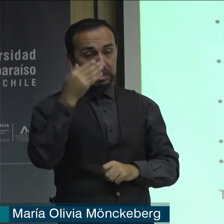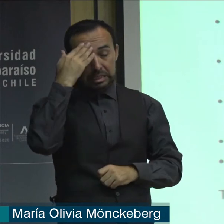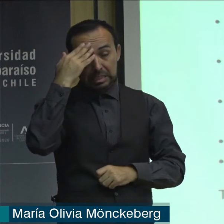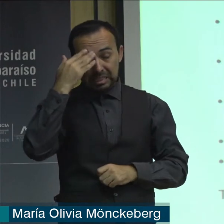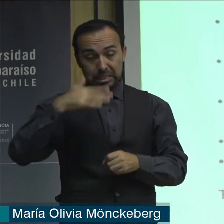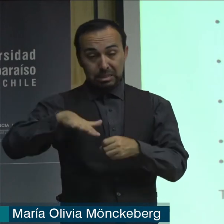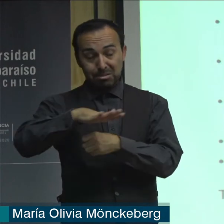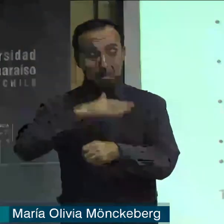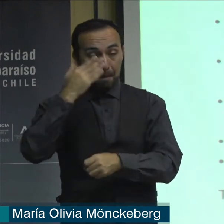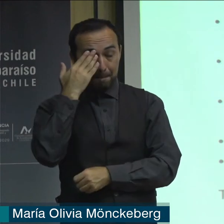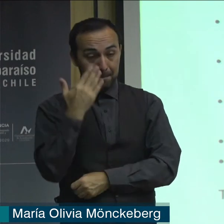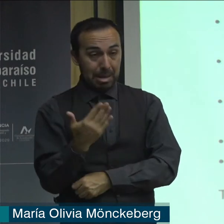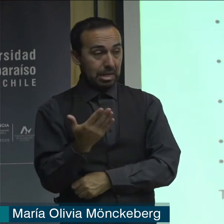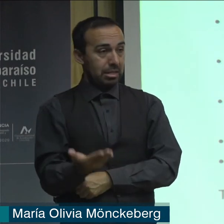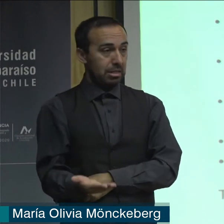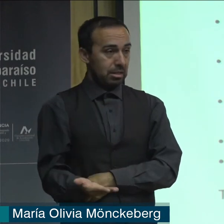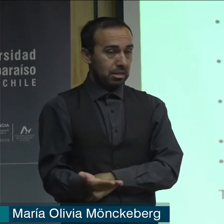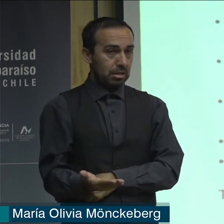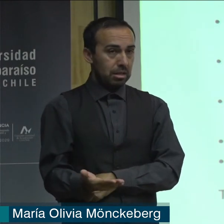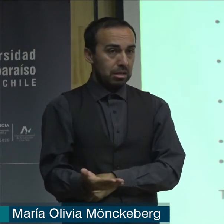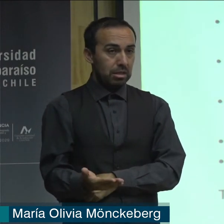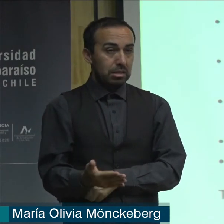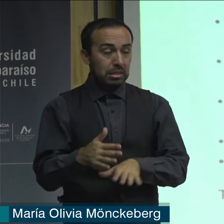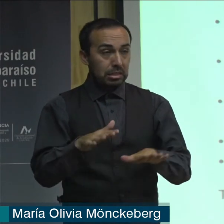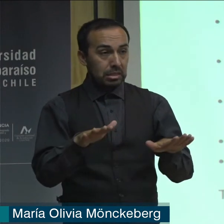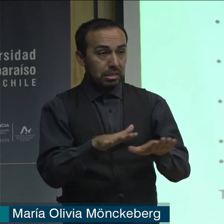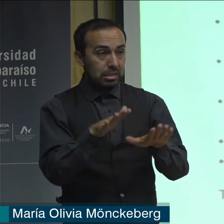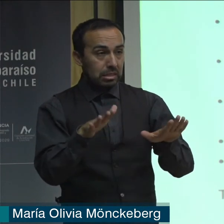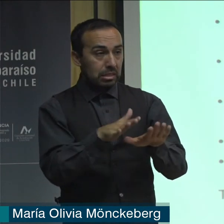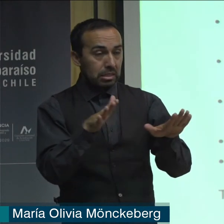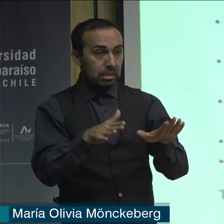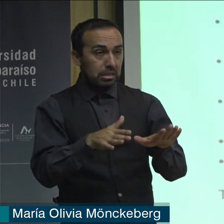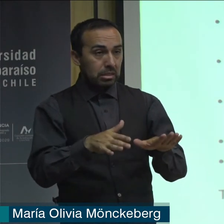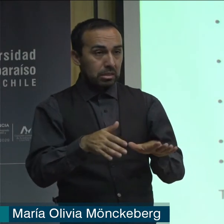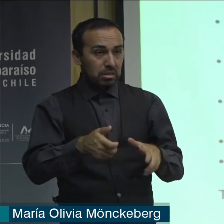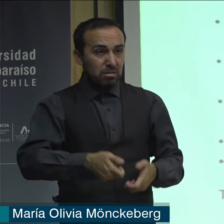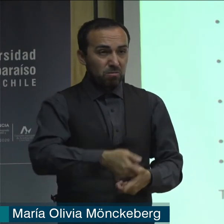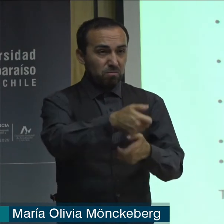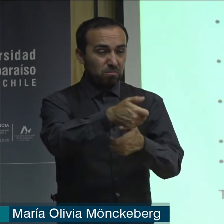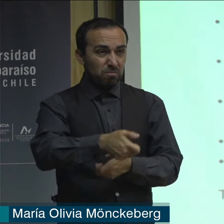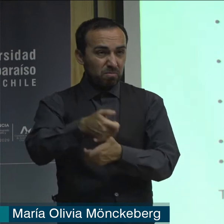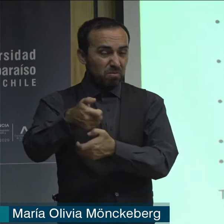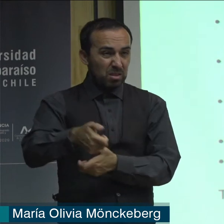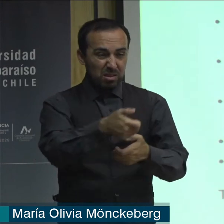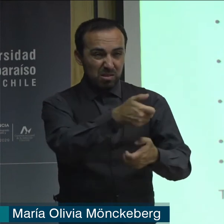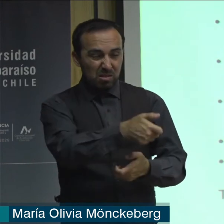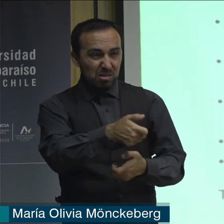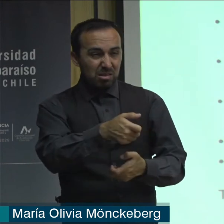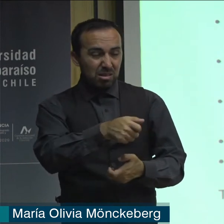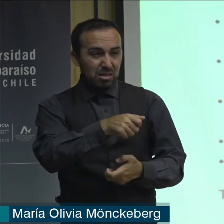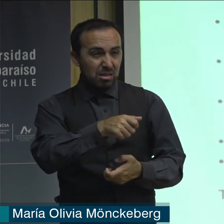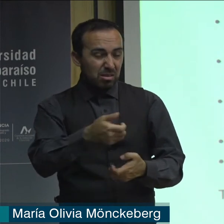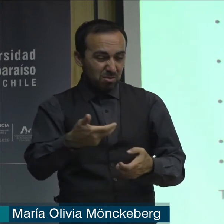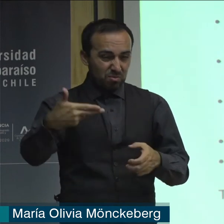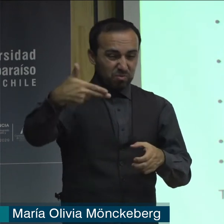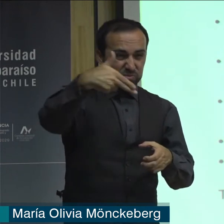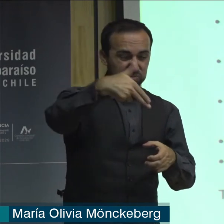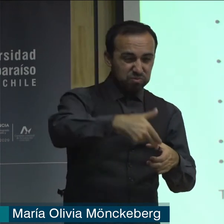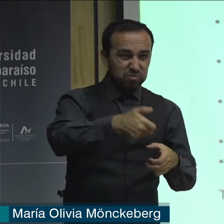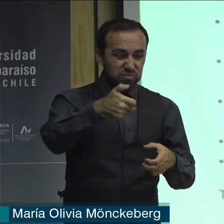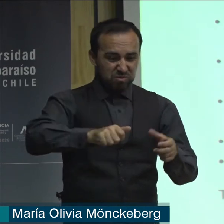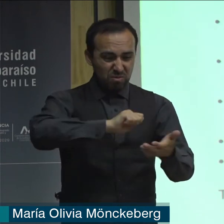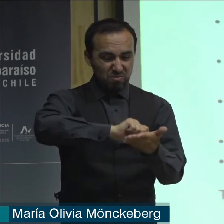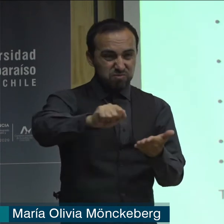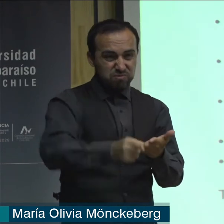cuando trato de incendiar al martillero y luego se al final fue él el que terminó